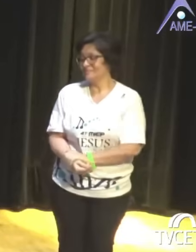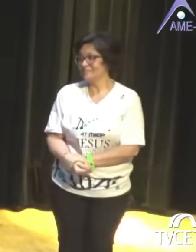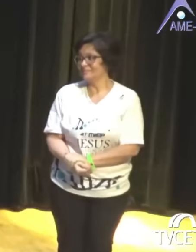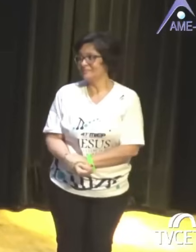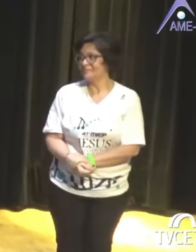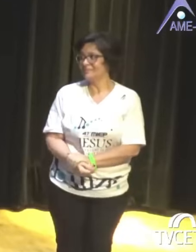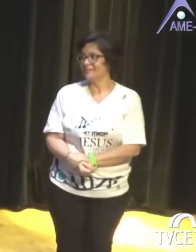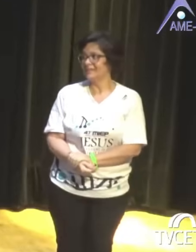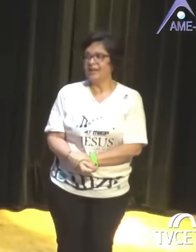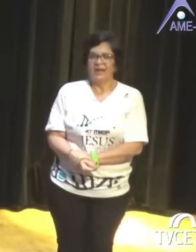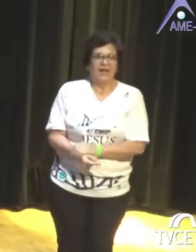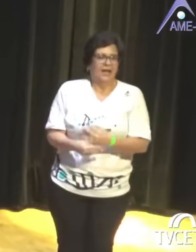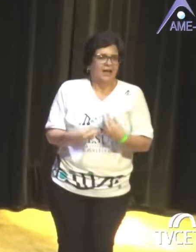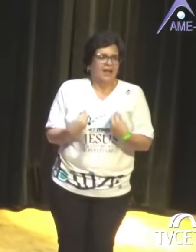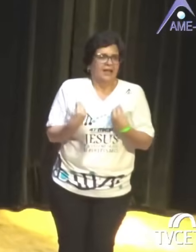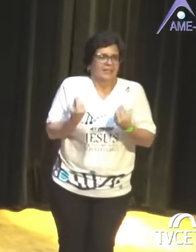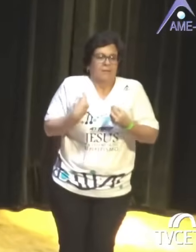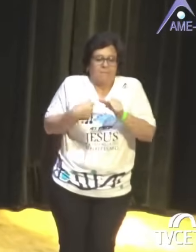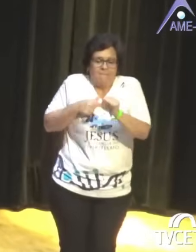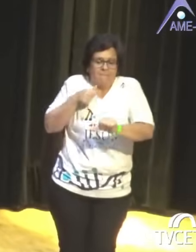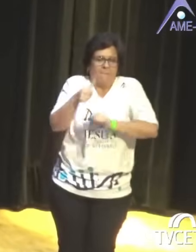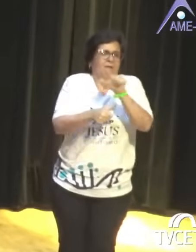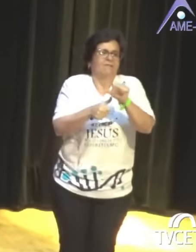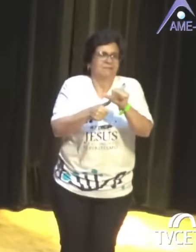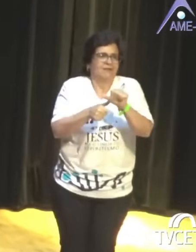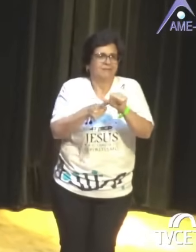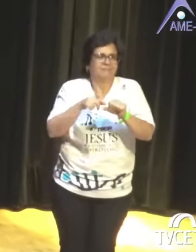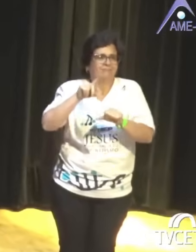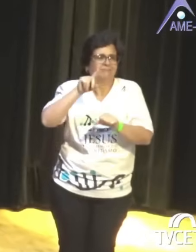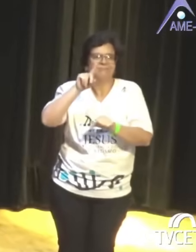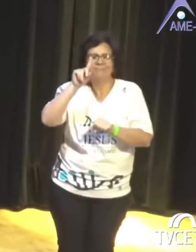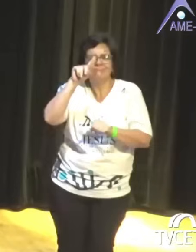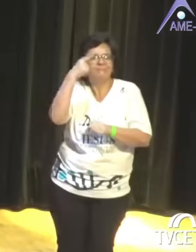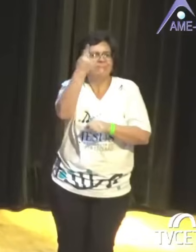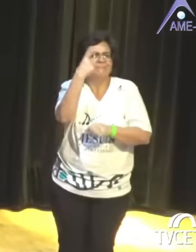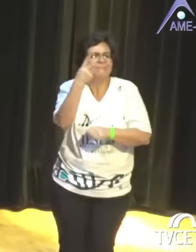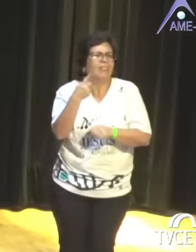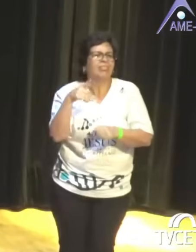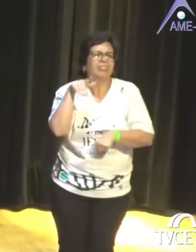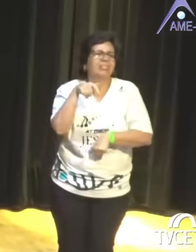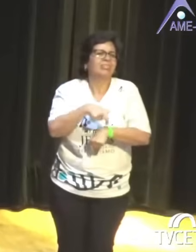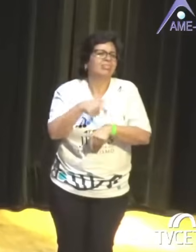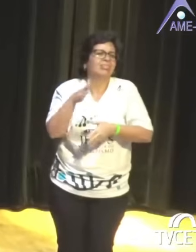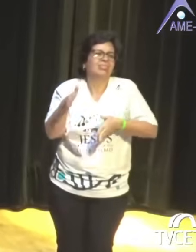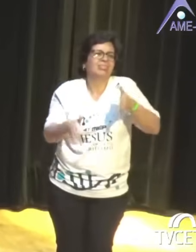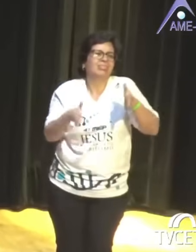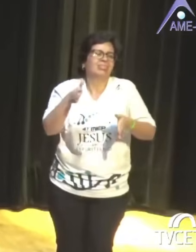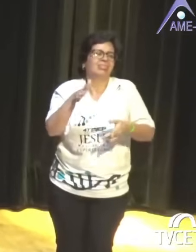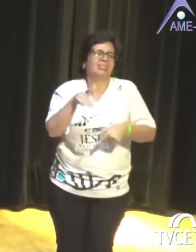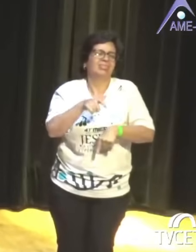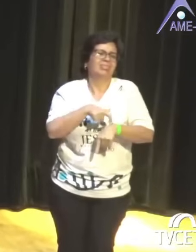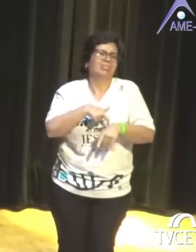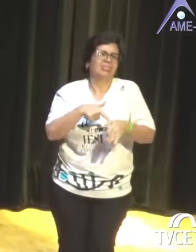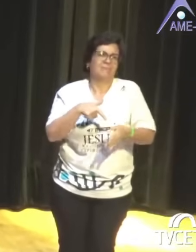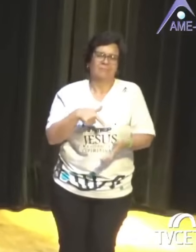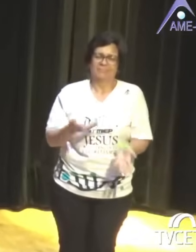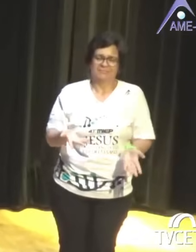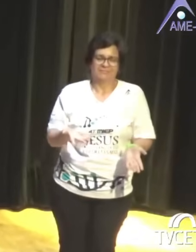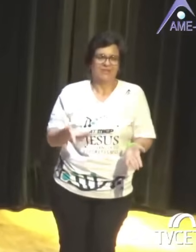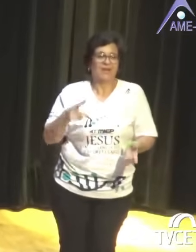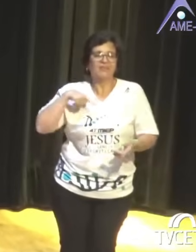Nascimento então reconfigura o tempo você é detentor de